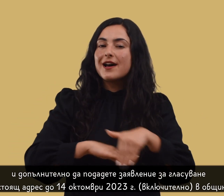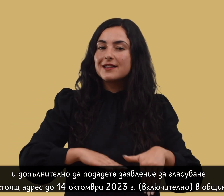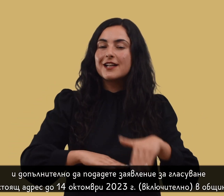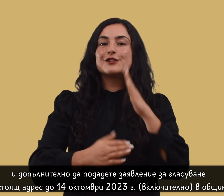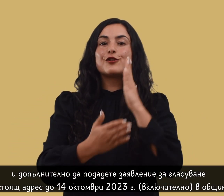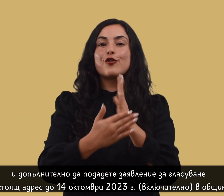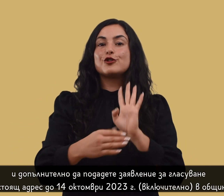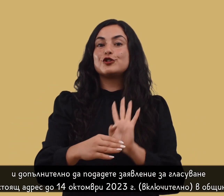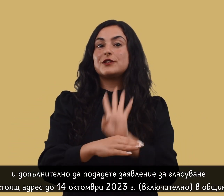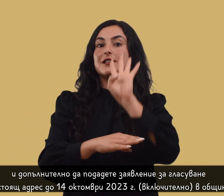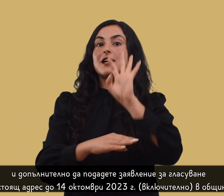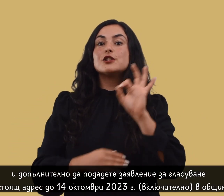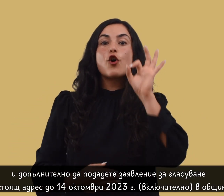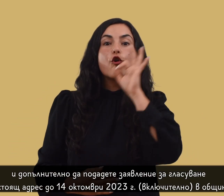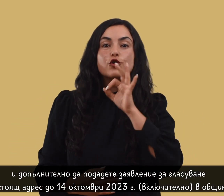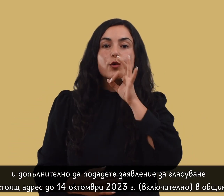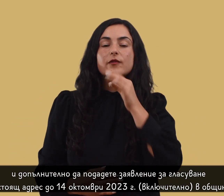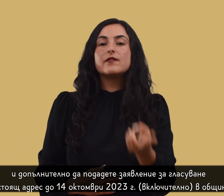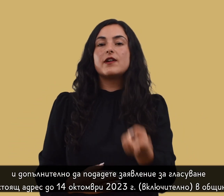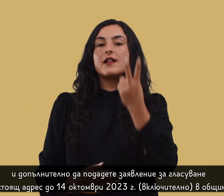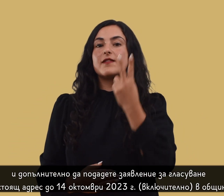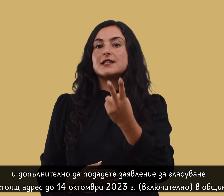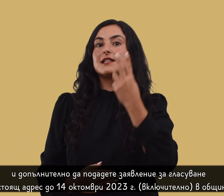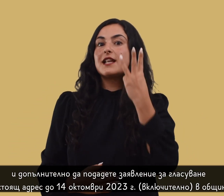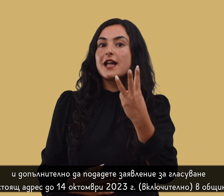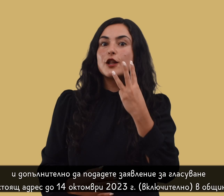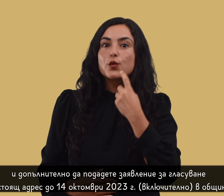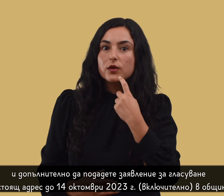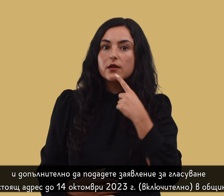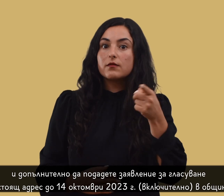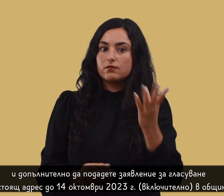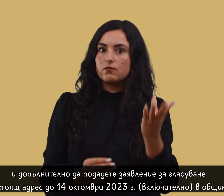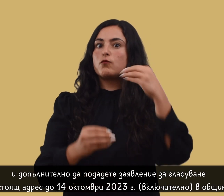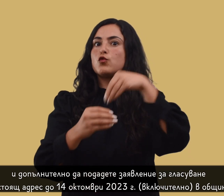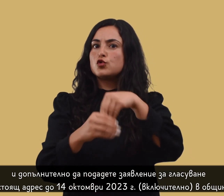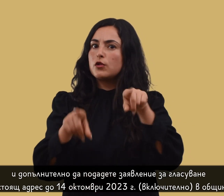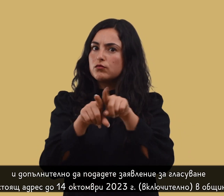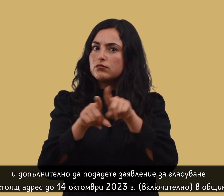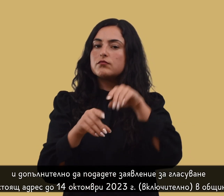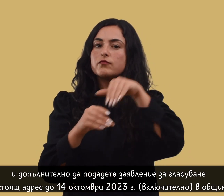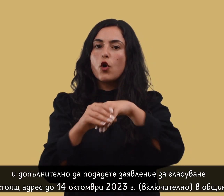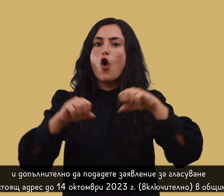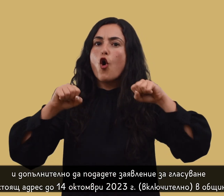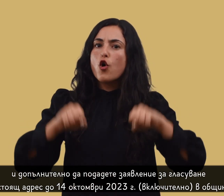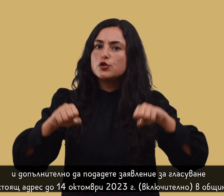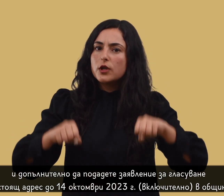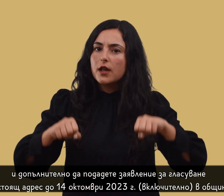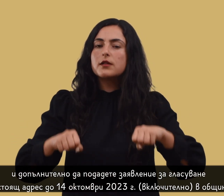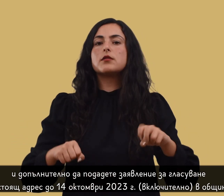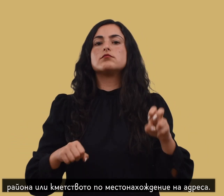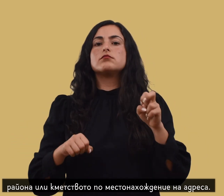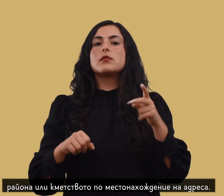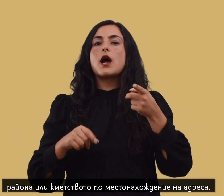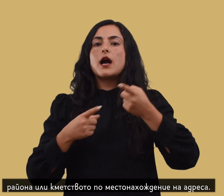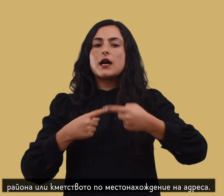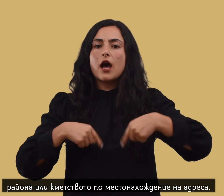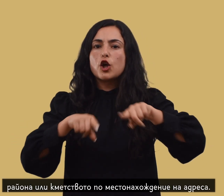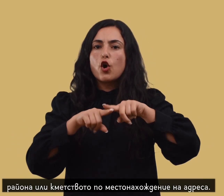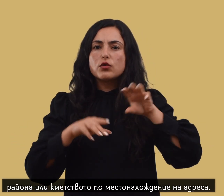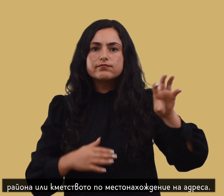до 14 октомври 2023 година, включително в общината, района